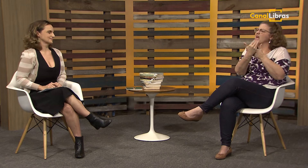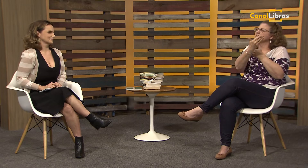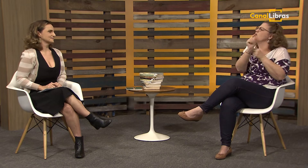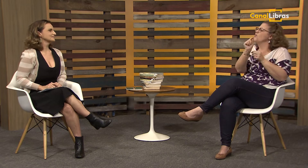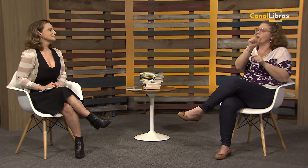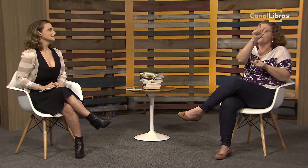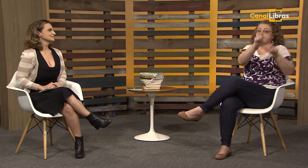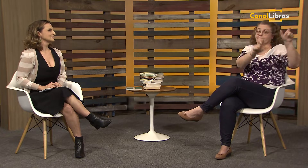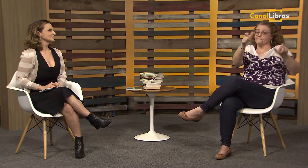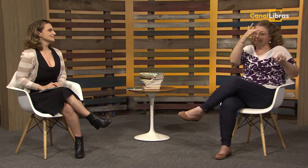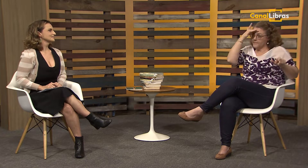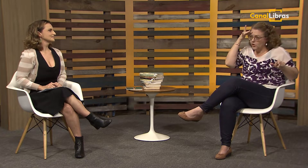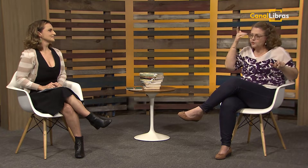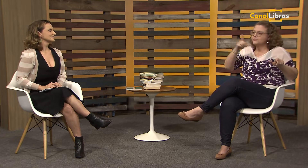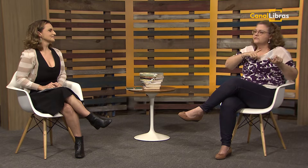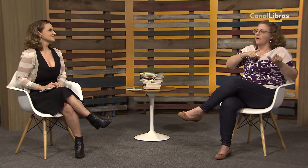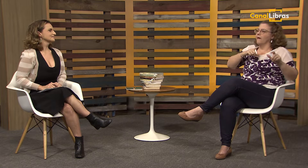outras línguas e culturas,